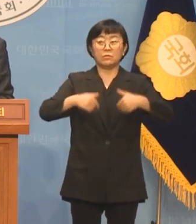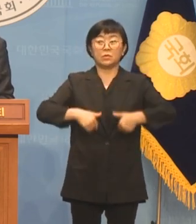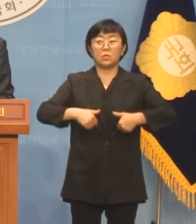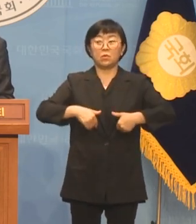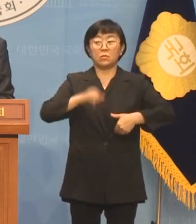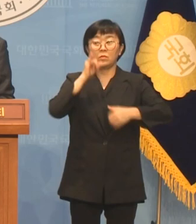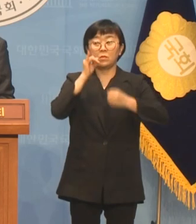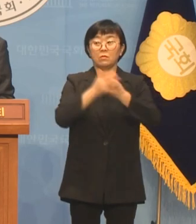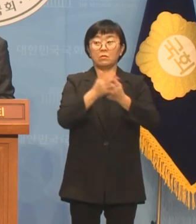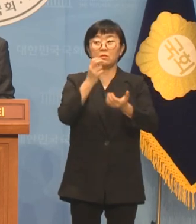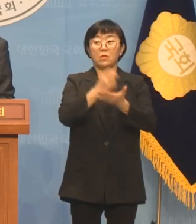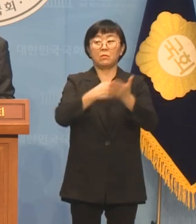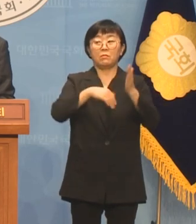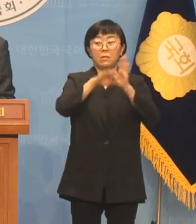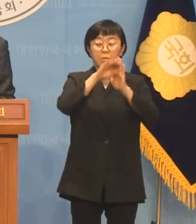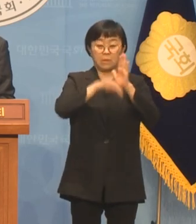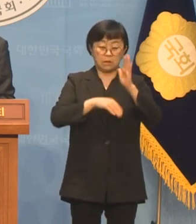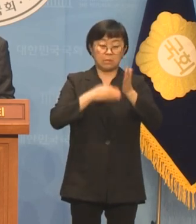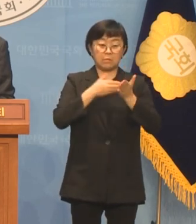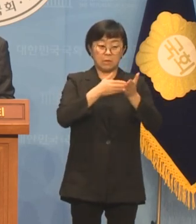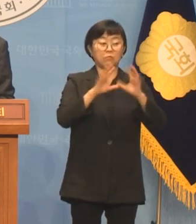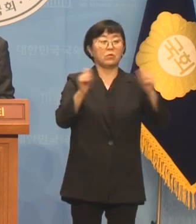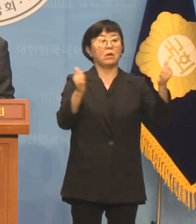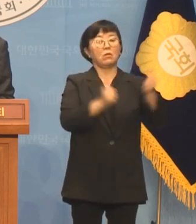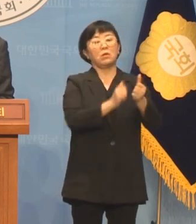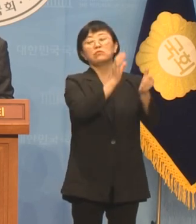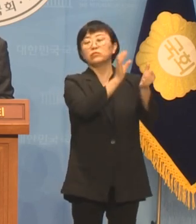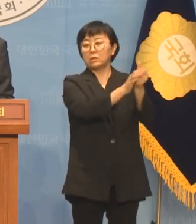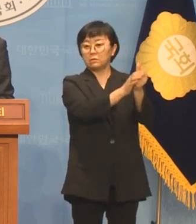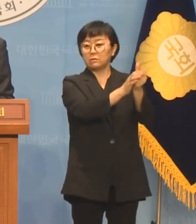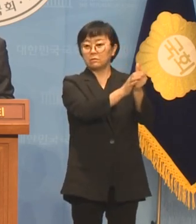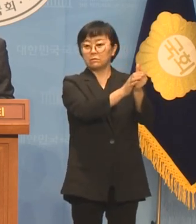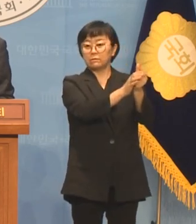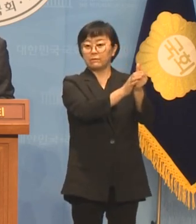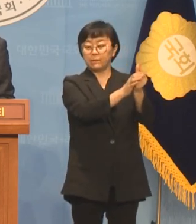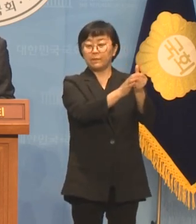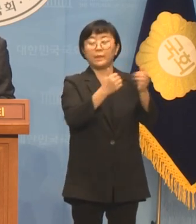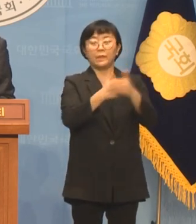하는 법안의 발의를 국회의원에게